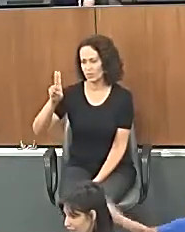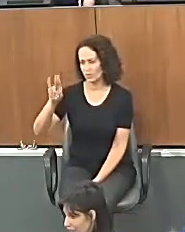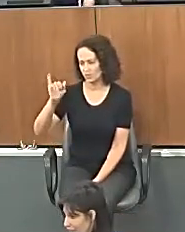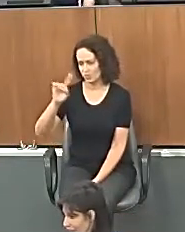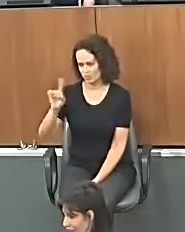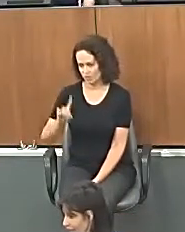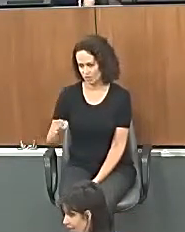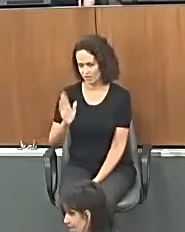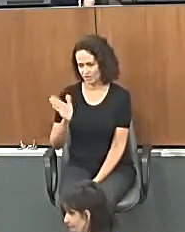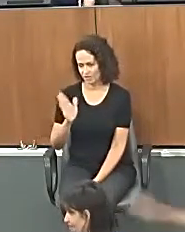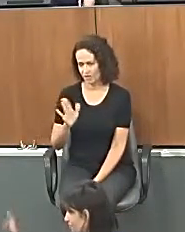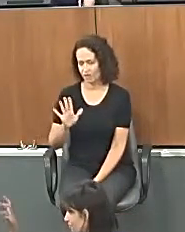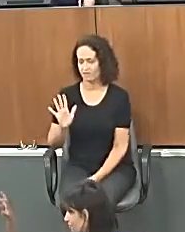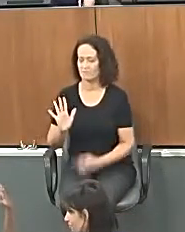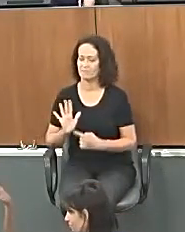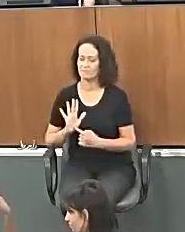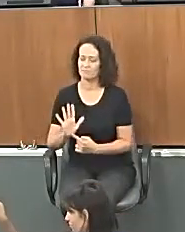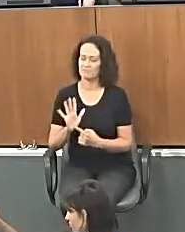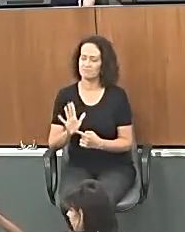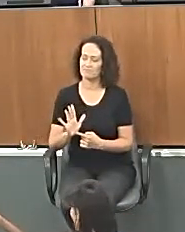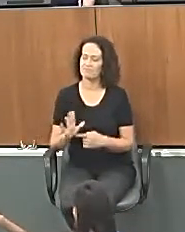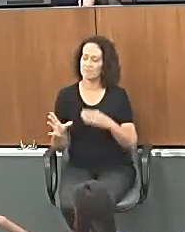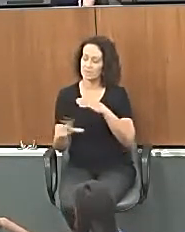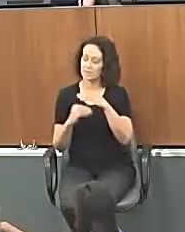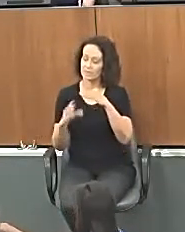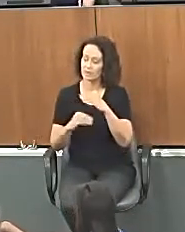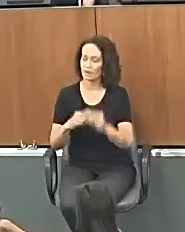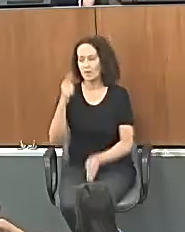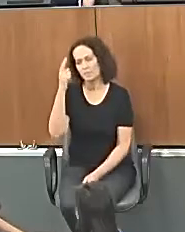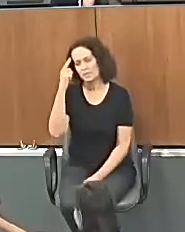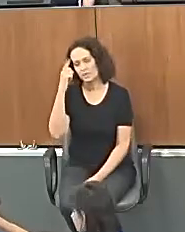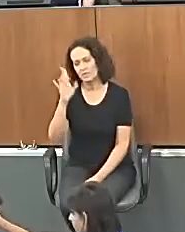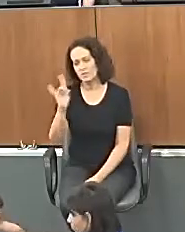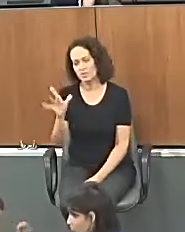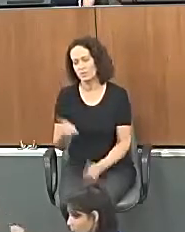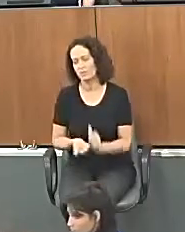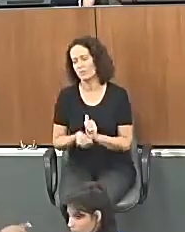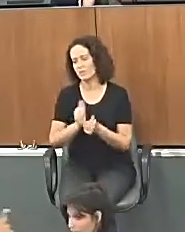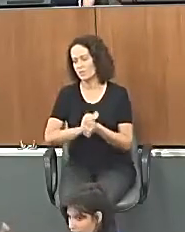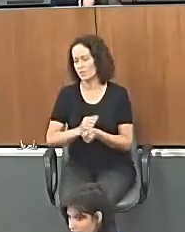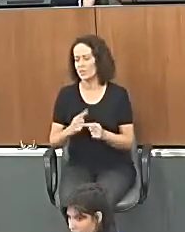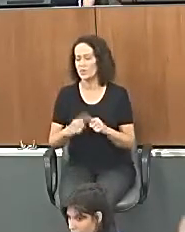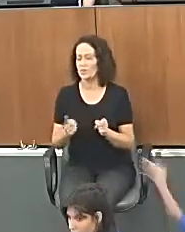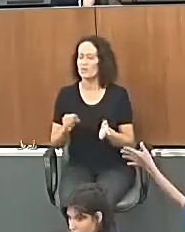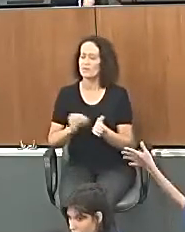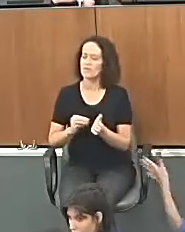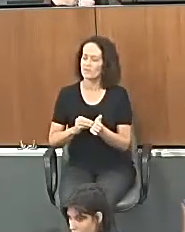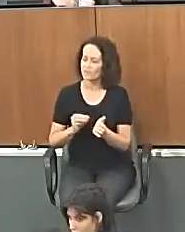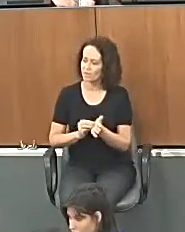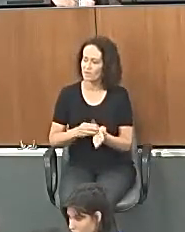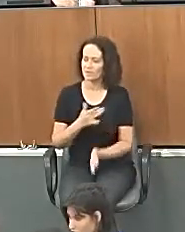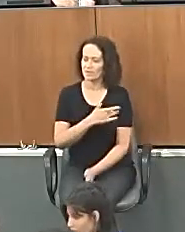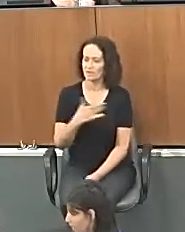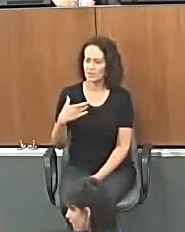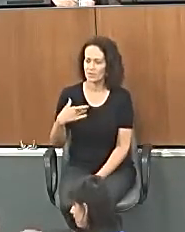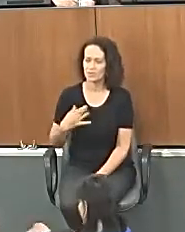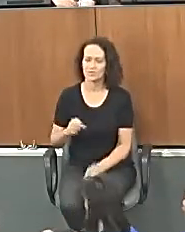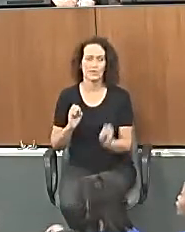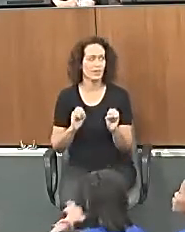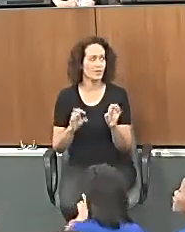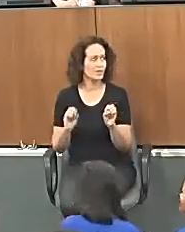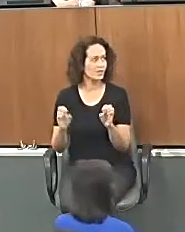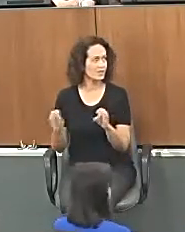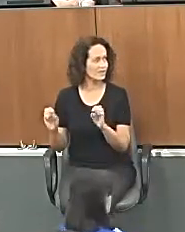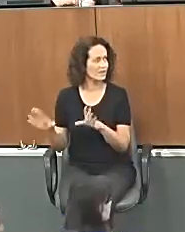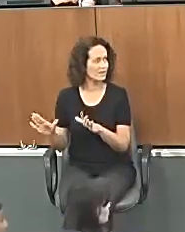queria acrescentar que não adianta a gente pensar só no esporte se não tiver circulado nas políticas de saúde e educação é porque ninguém pratica